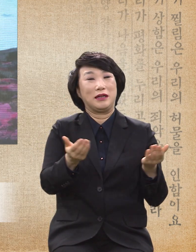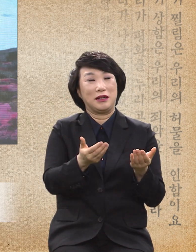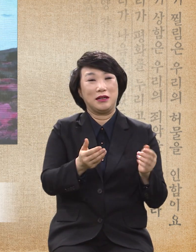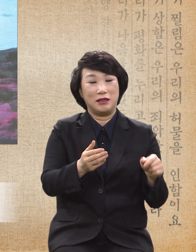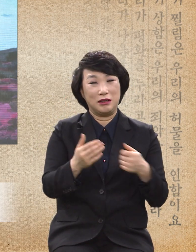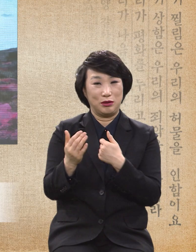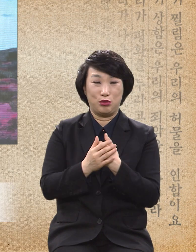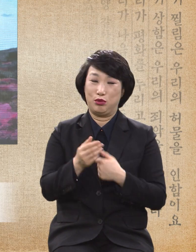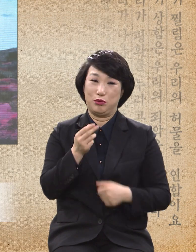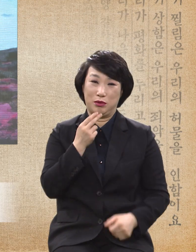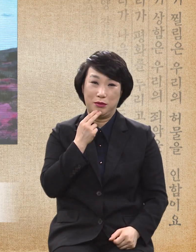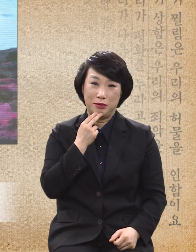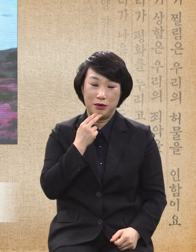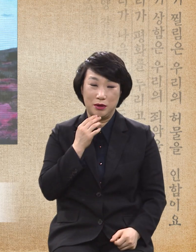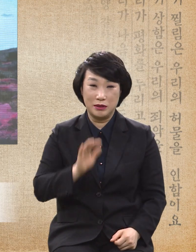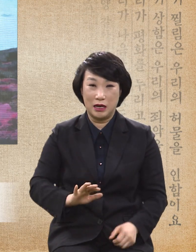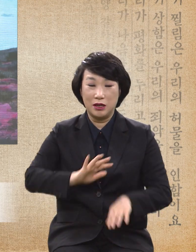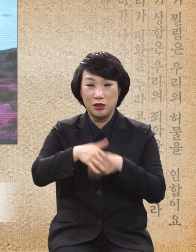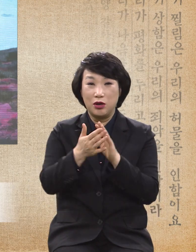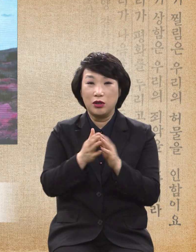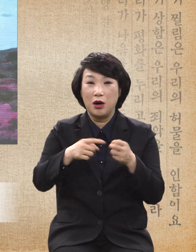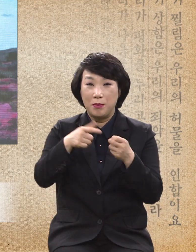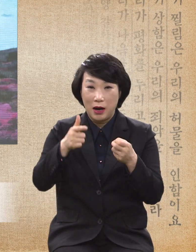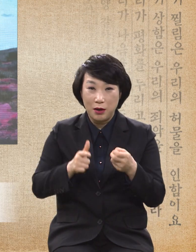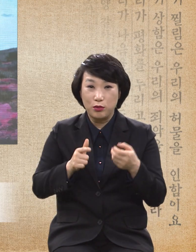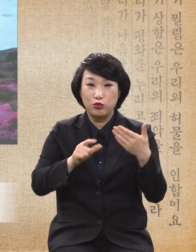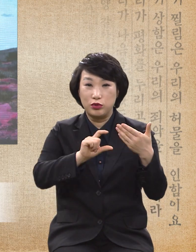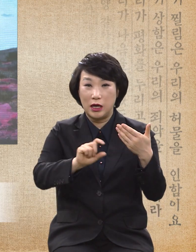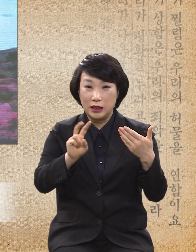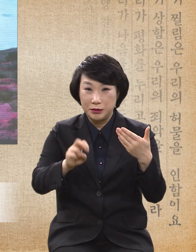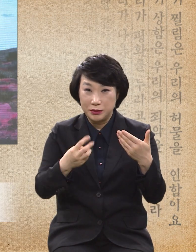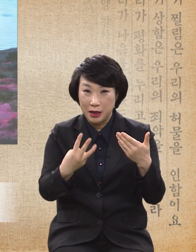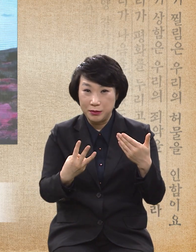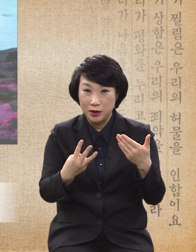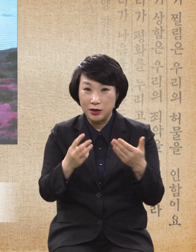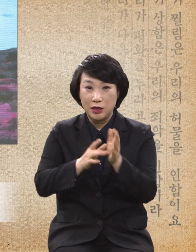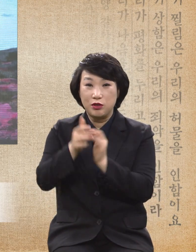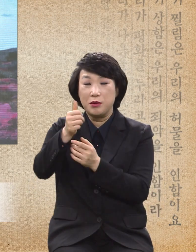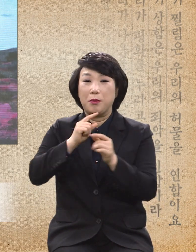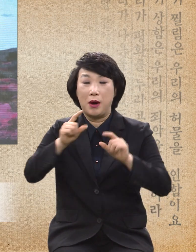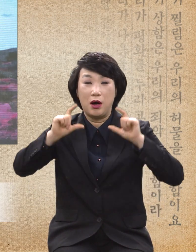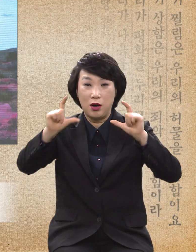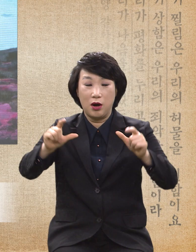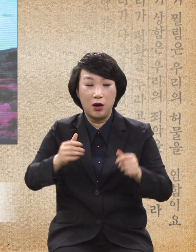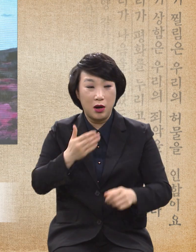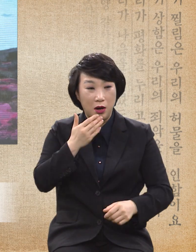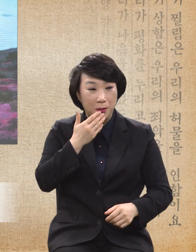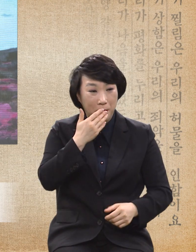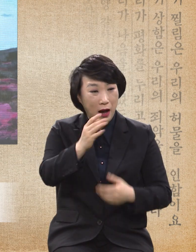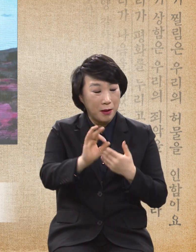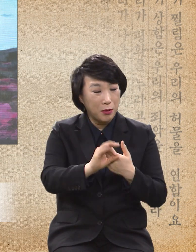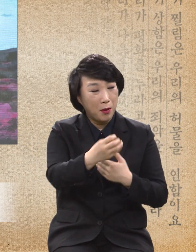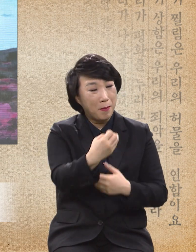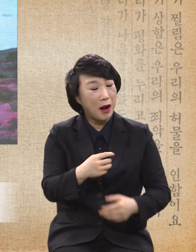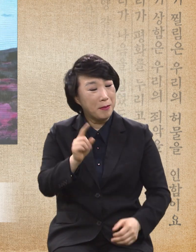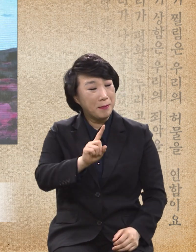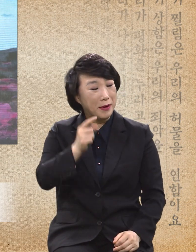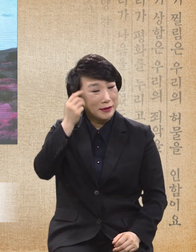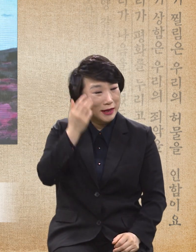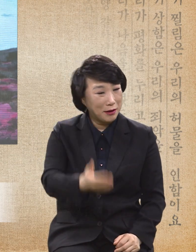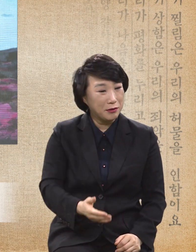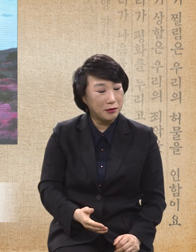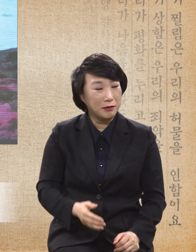것입니다. 마가복음 9장 23절에 예수께서 이르시되 할 수 있거든요. 무슨